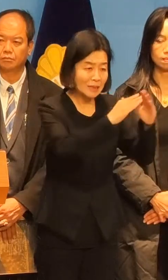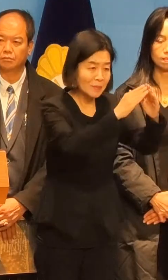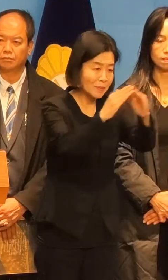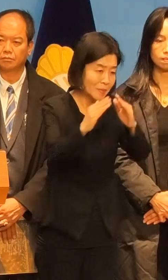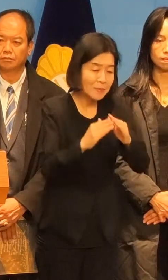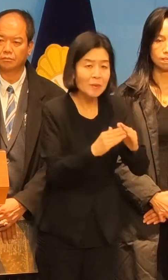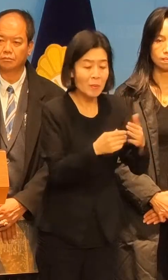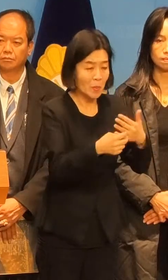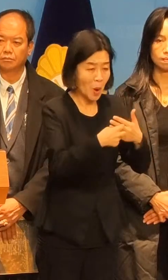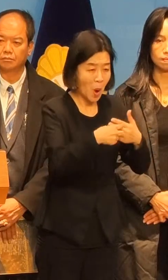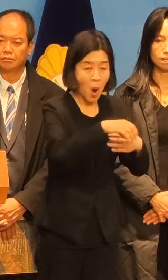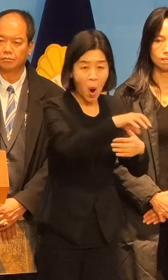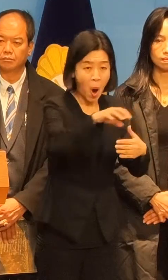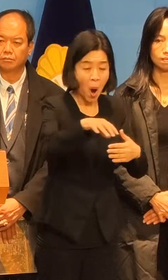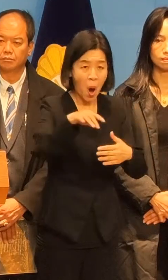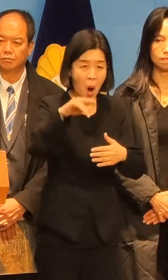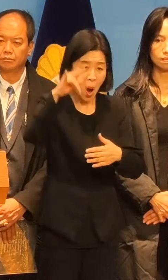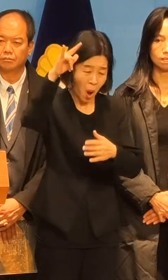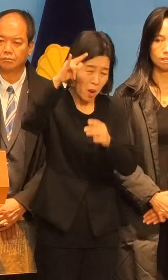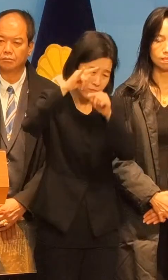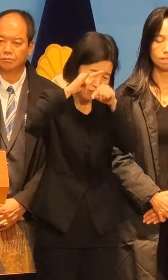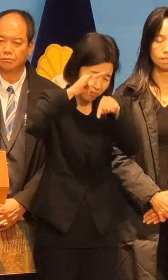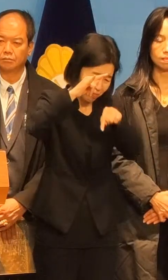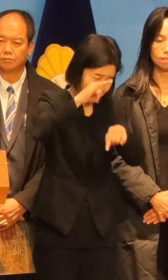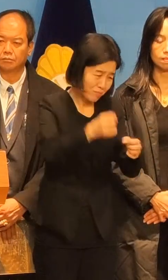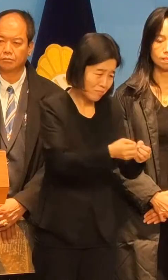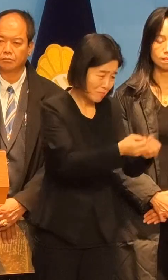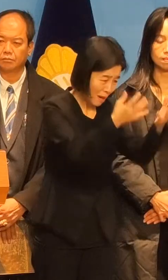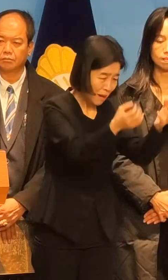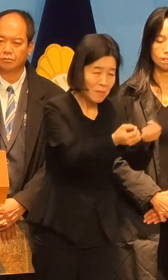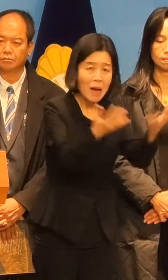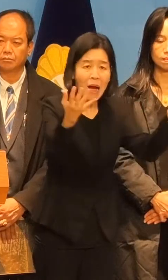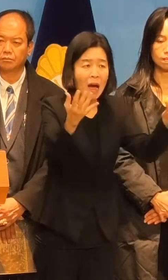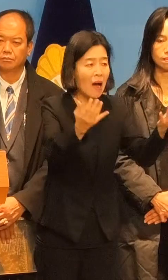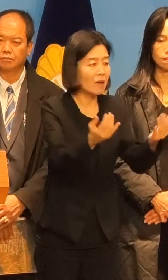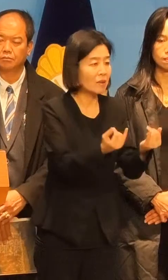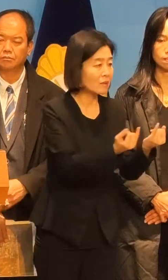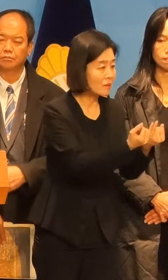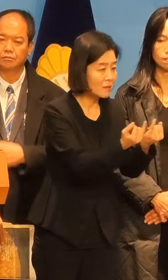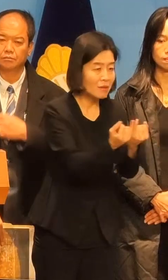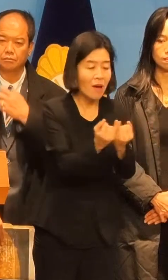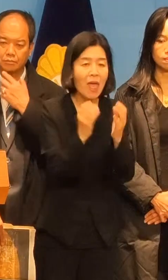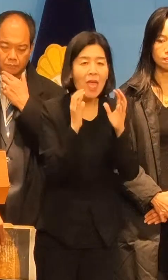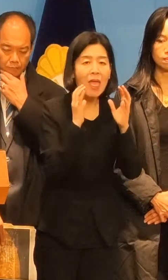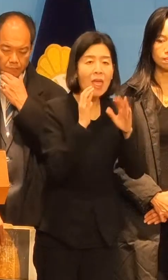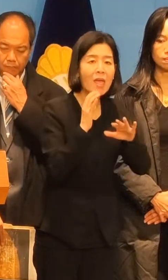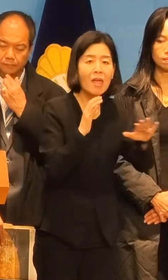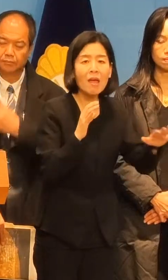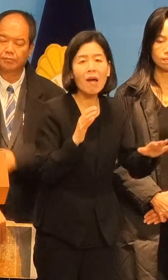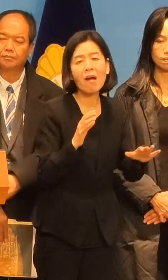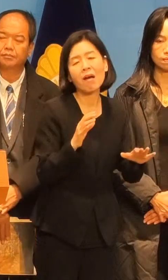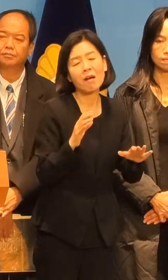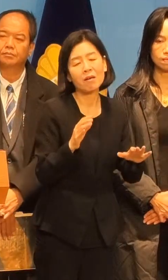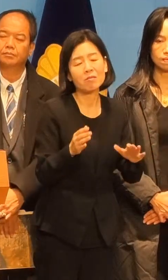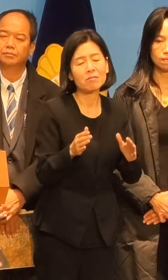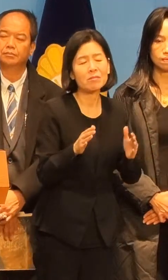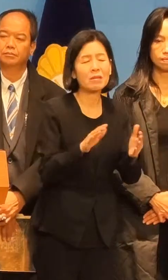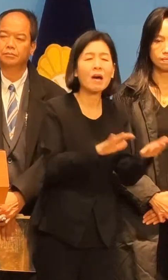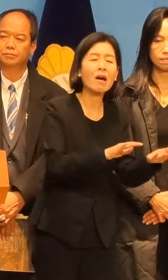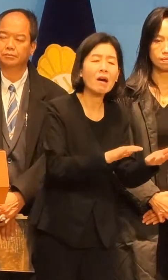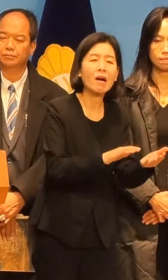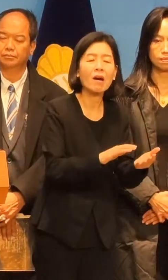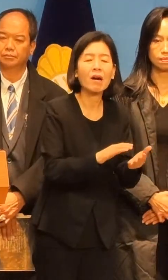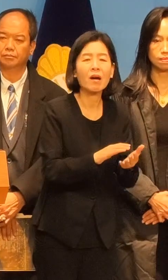병원 등에 공습을 했습니다. 그래서 많은 여성들과 아이들이 안타깝게도